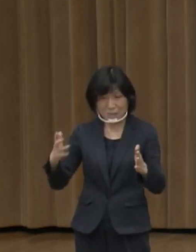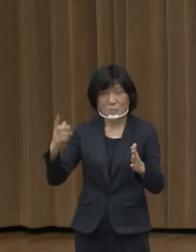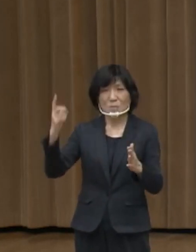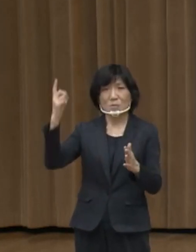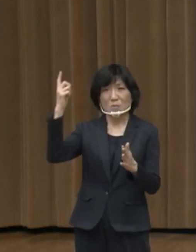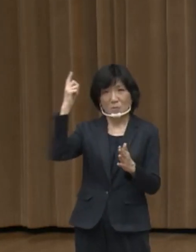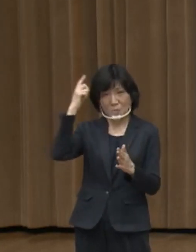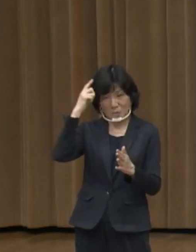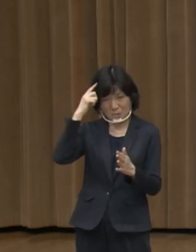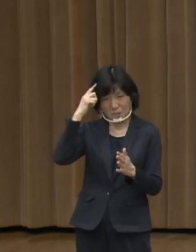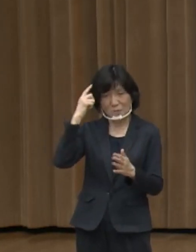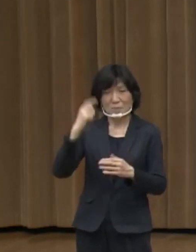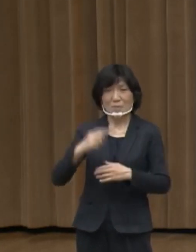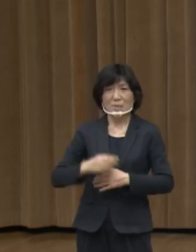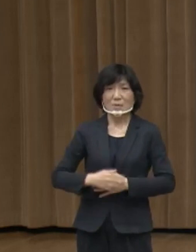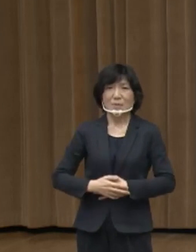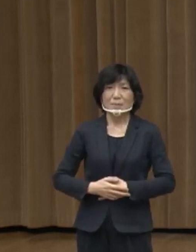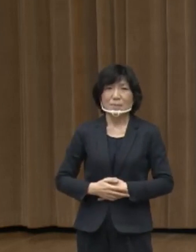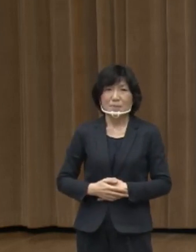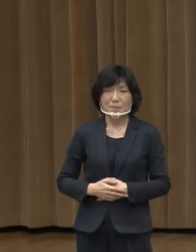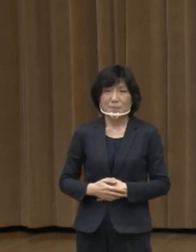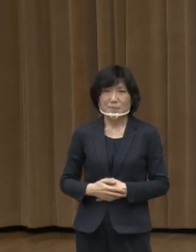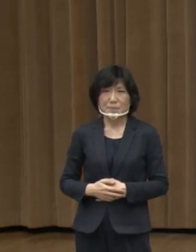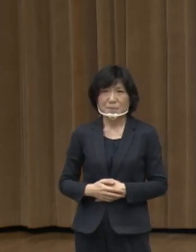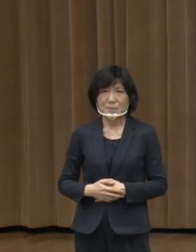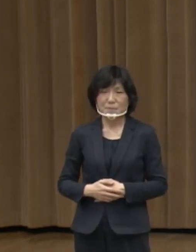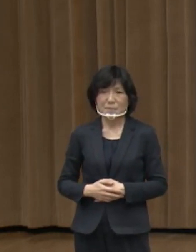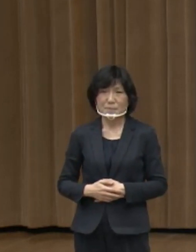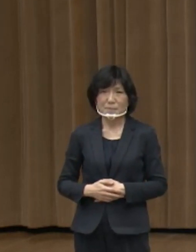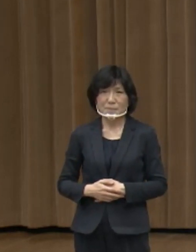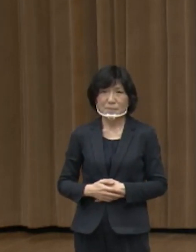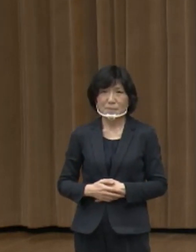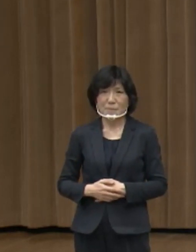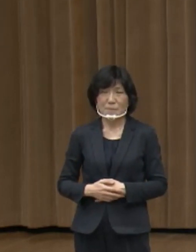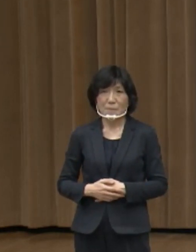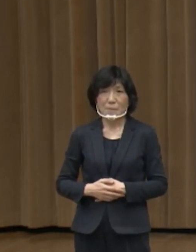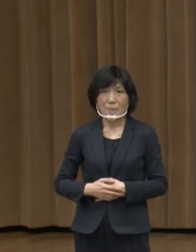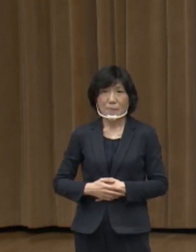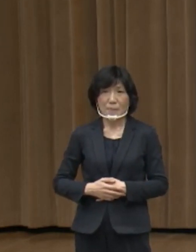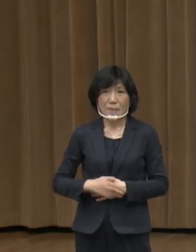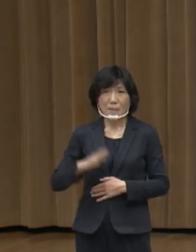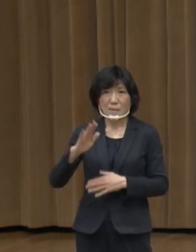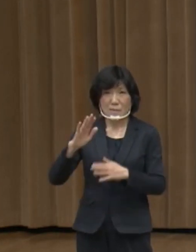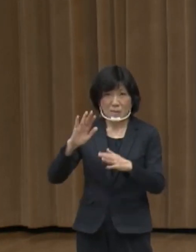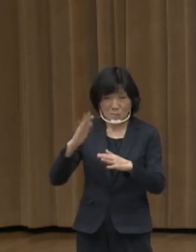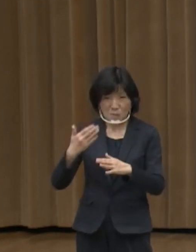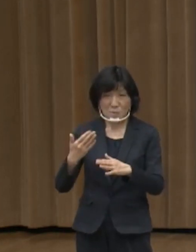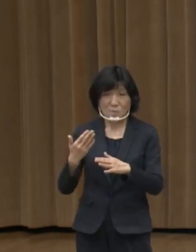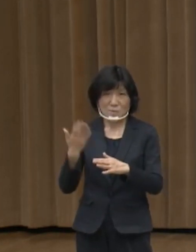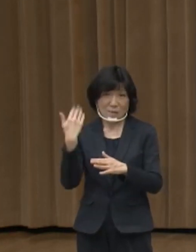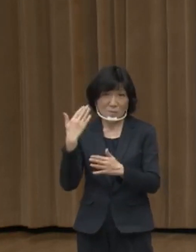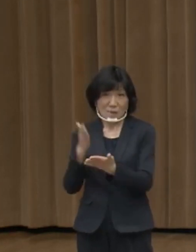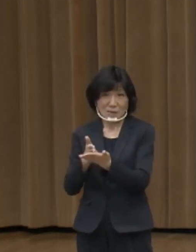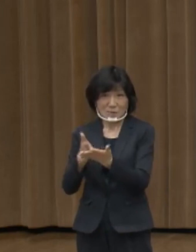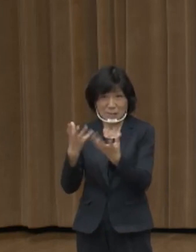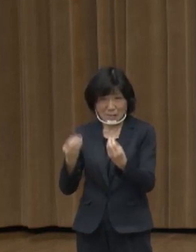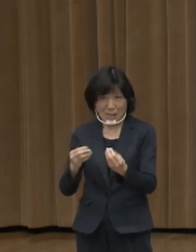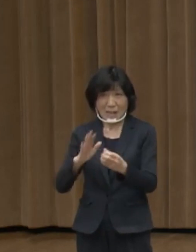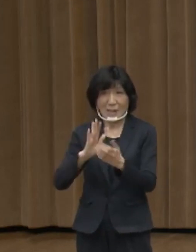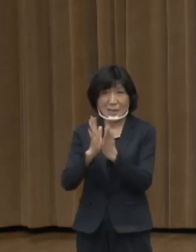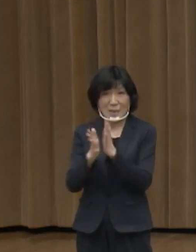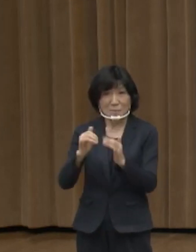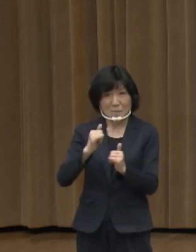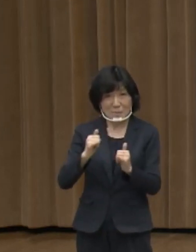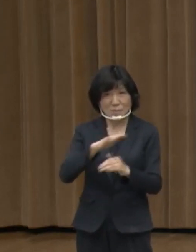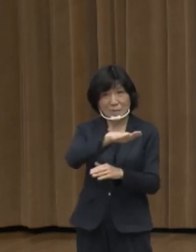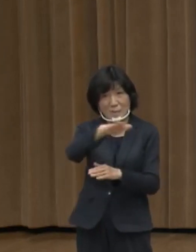のが正直なところであります。でただやはりそこをもう先ほども申し上げましたが、県民の皆様